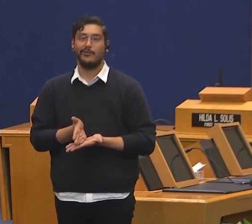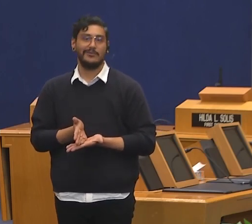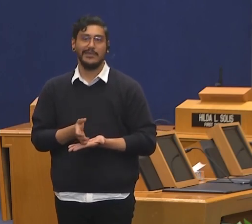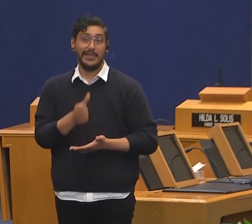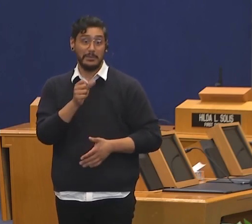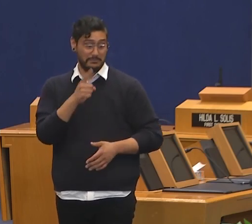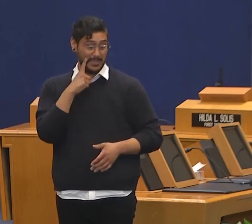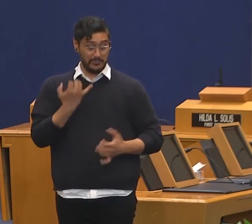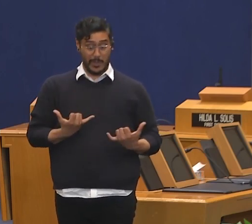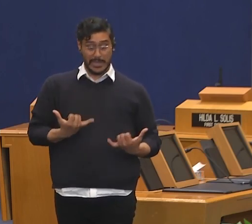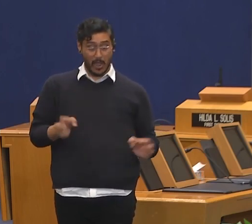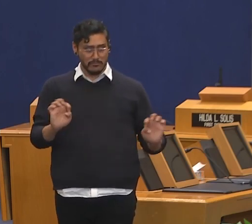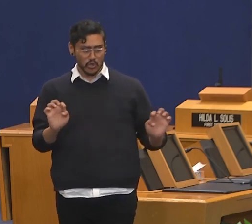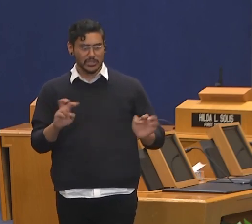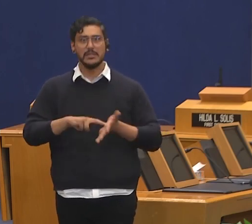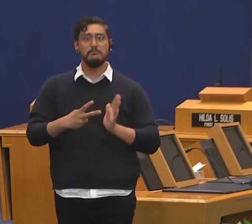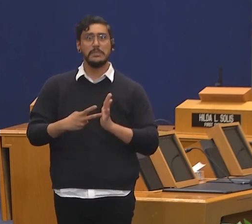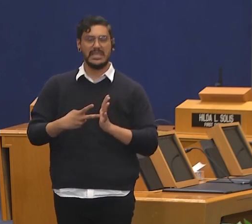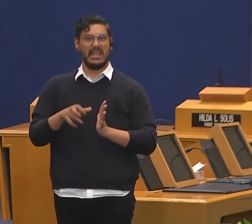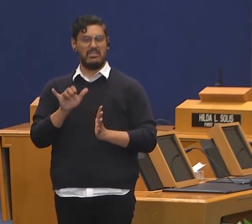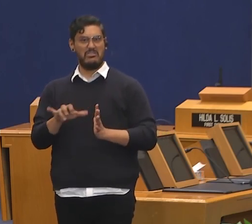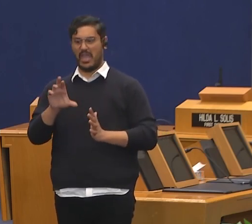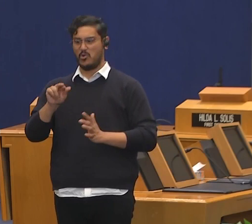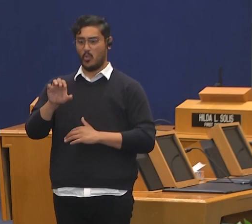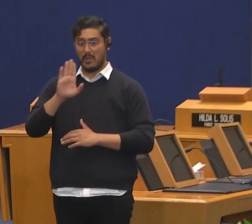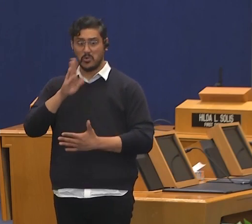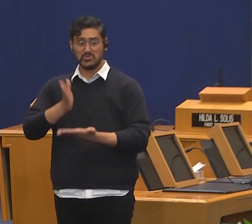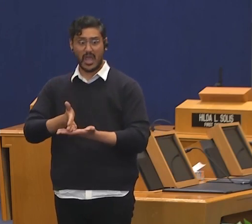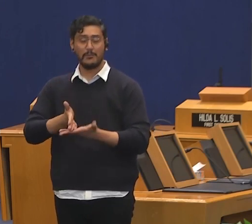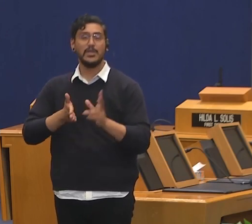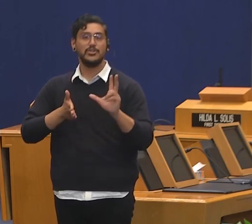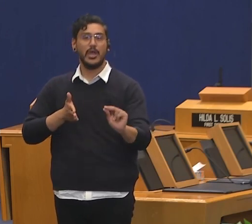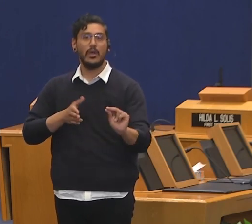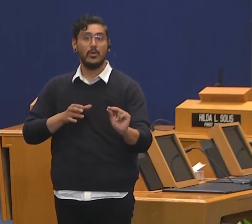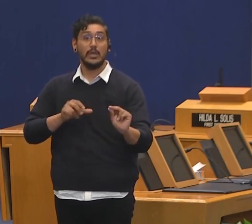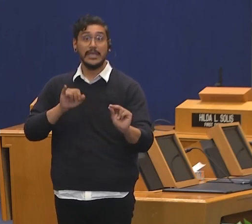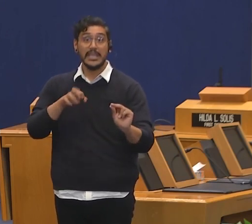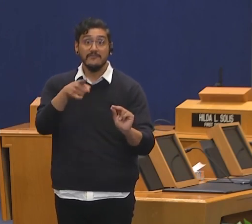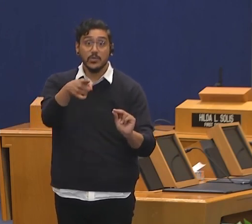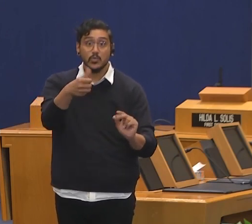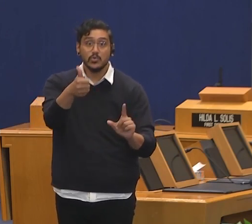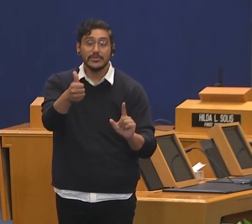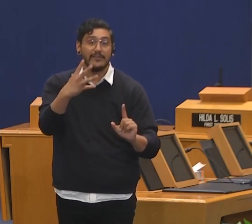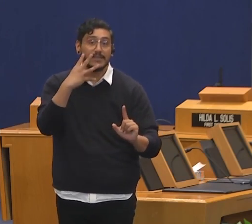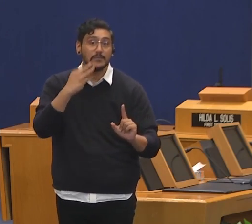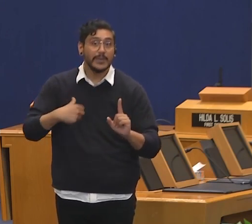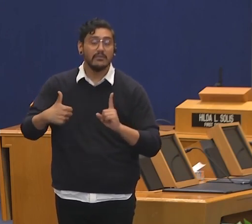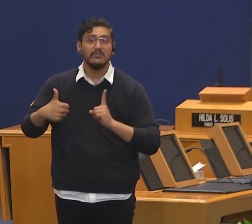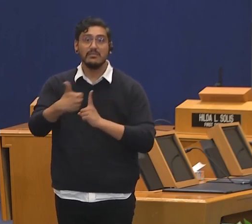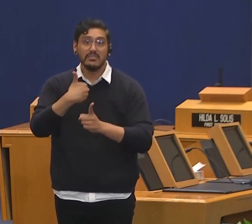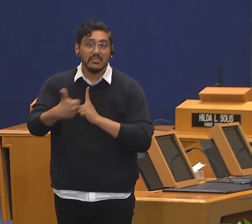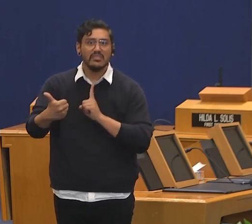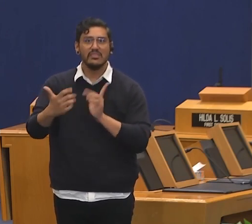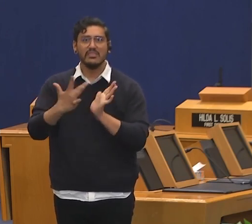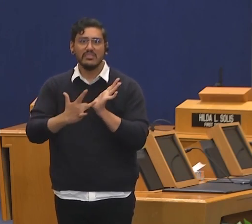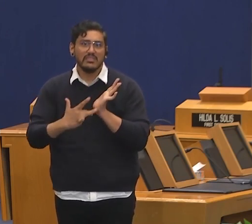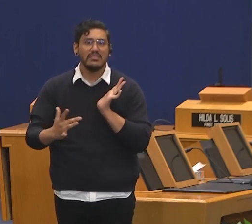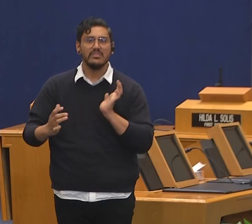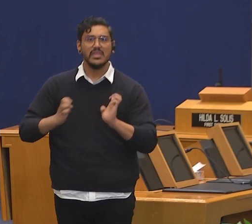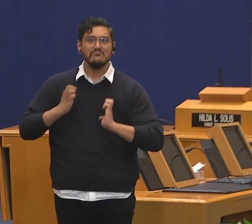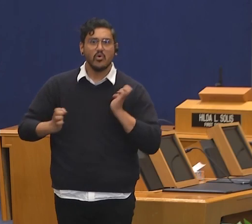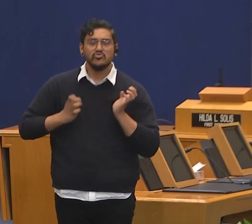de salubridad. Si usted está siendo abusada o abusado física, emocional o financieramente,